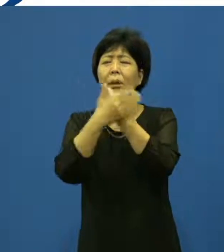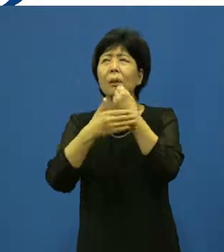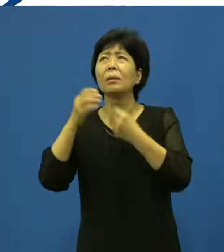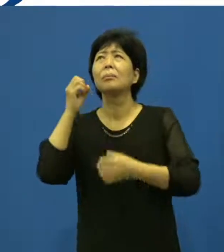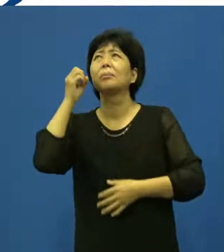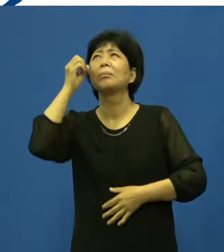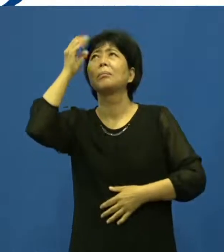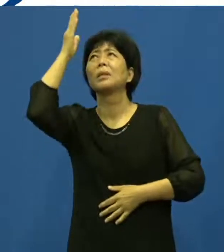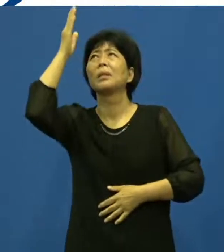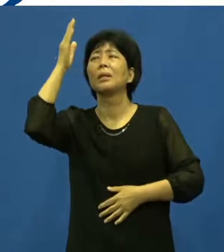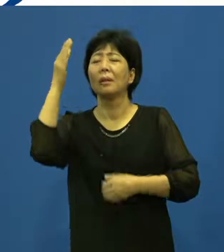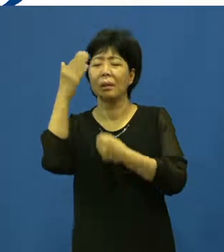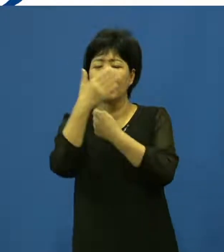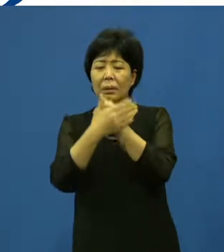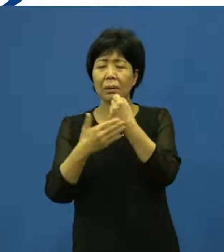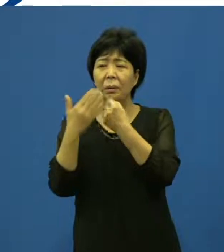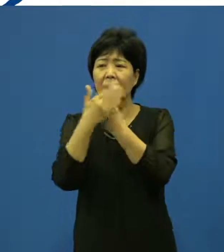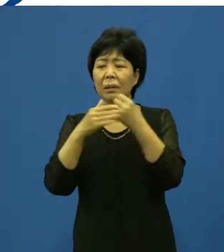은혜가 사라졌기 때문에 그런 거죠.